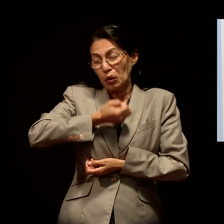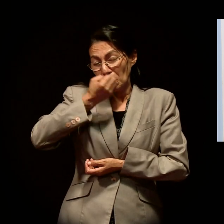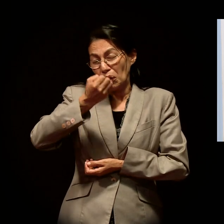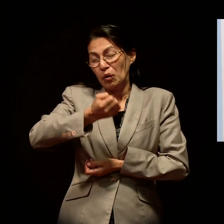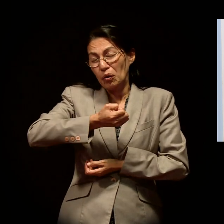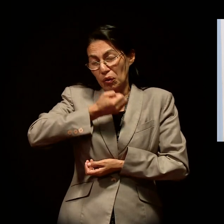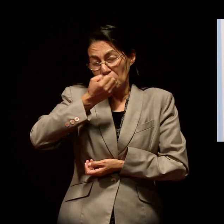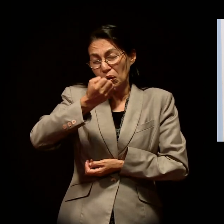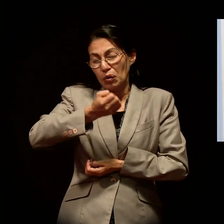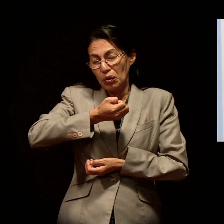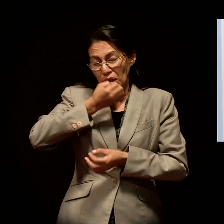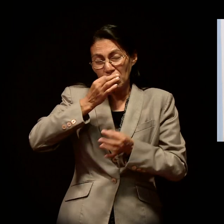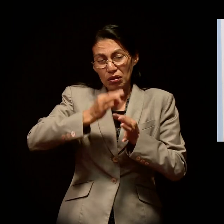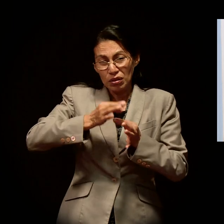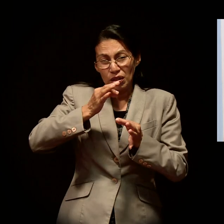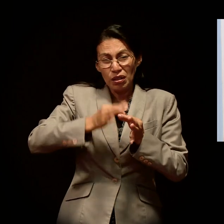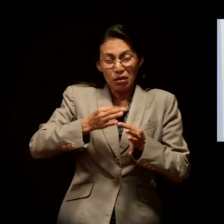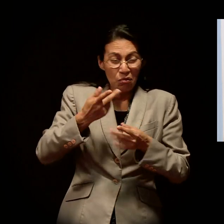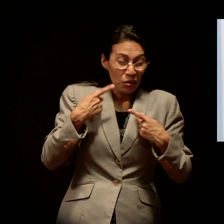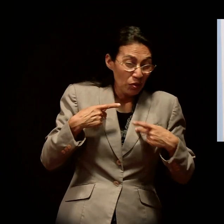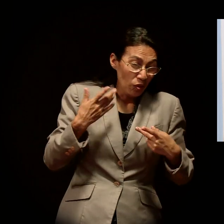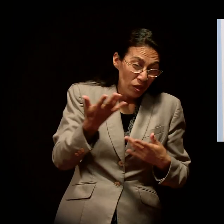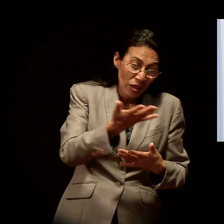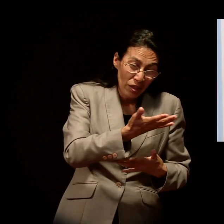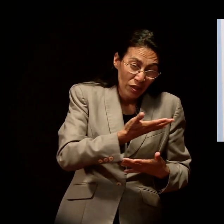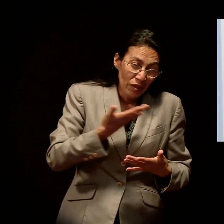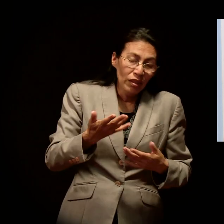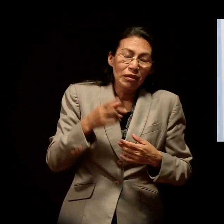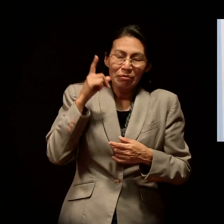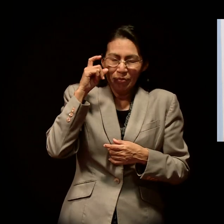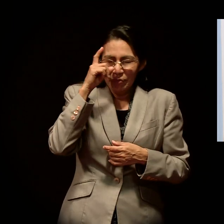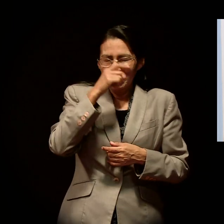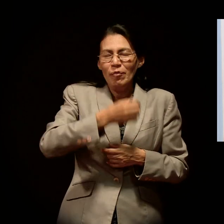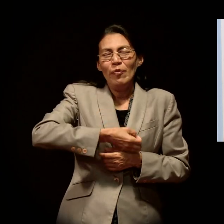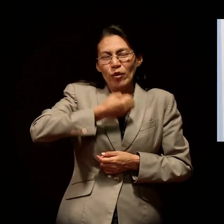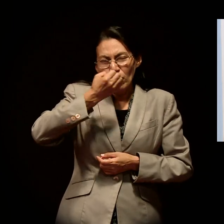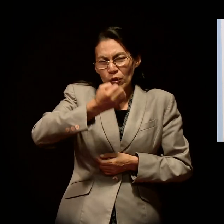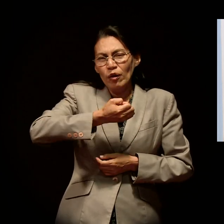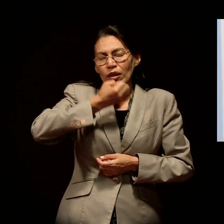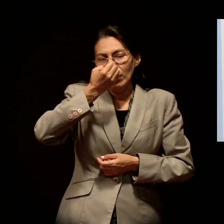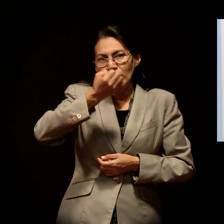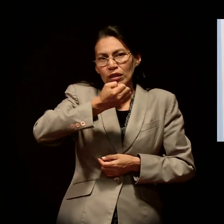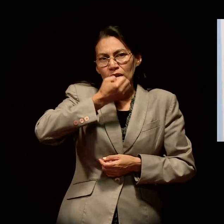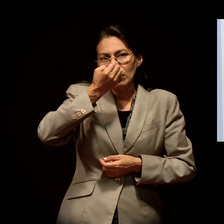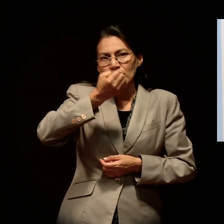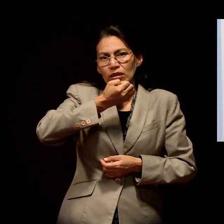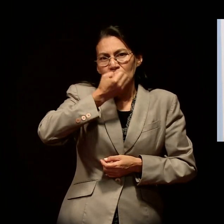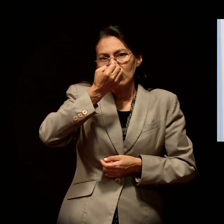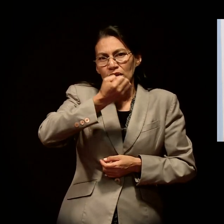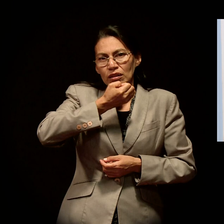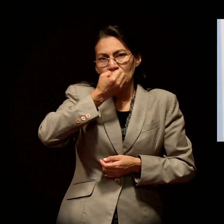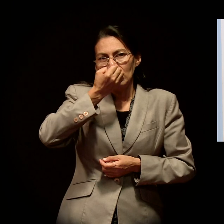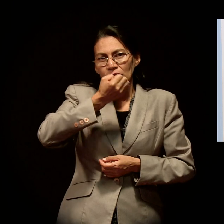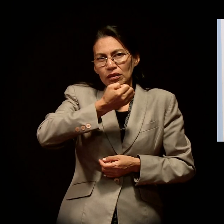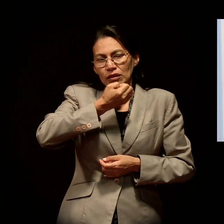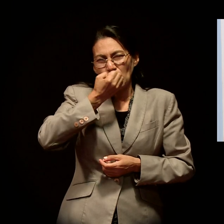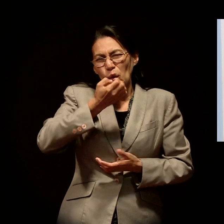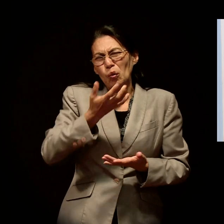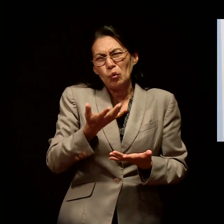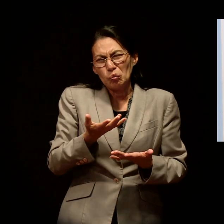oramos bastante tanto el personal que estaba allá como un servidor porque era muy desafiante para mí